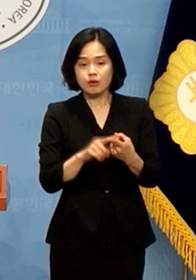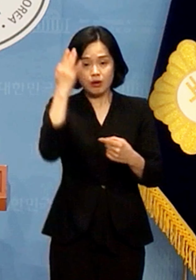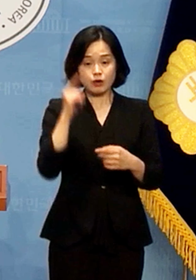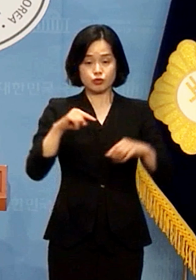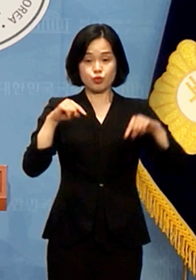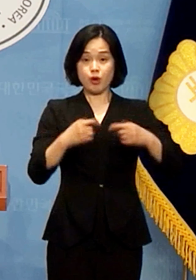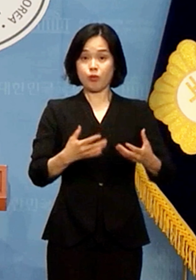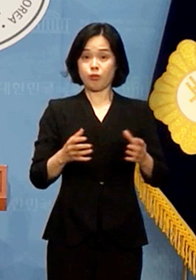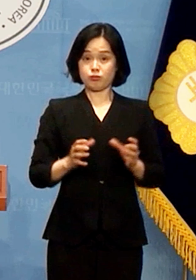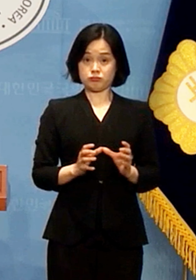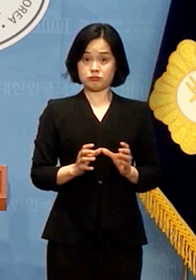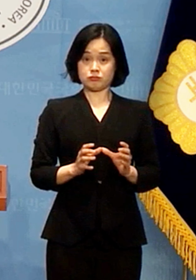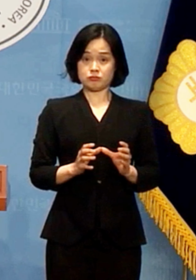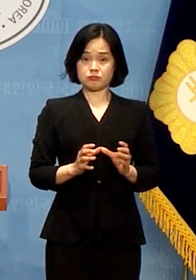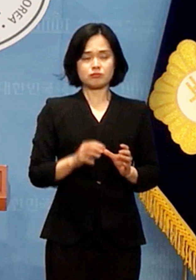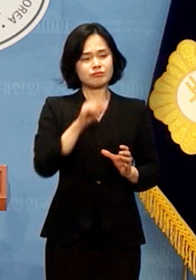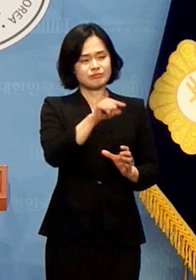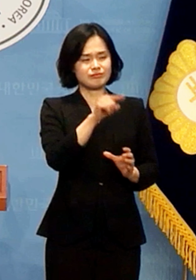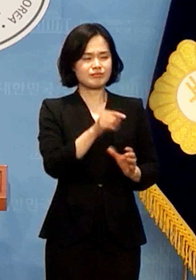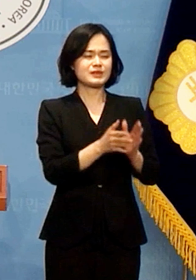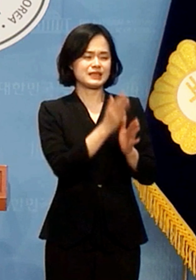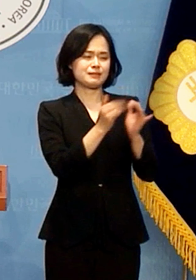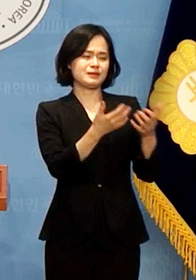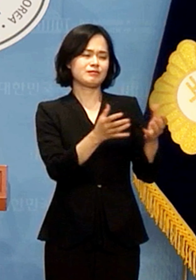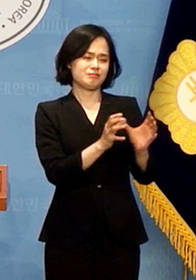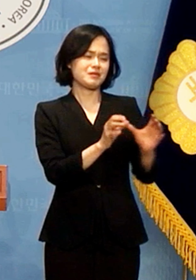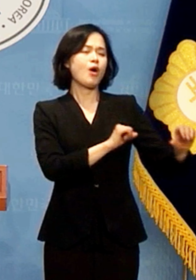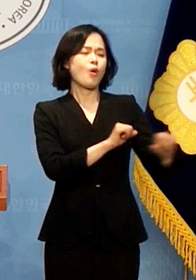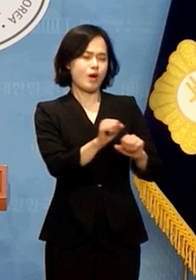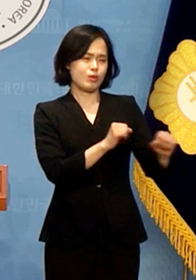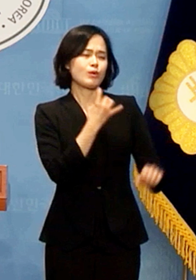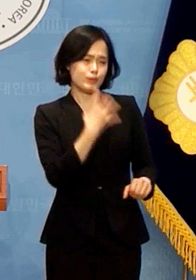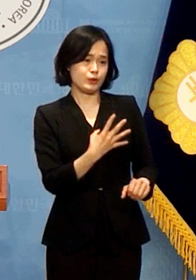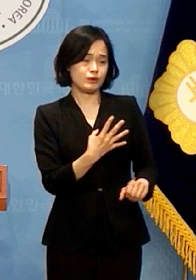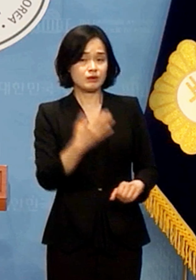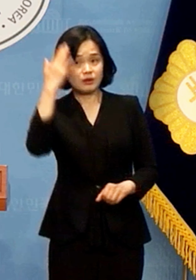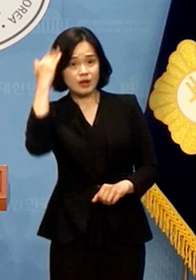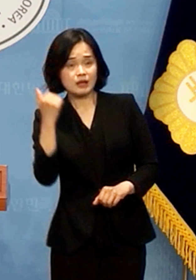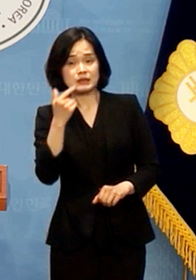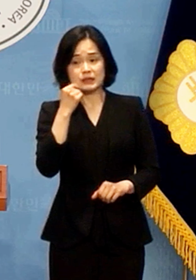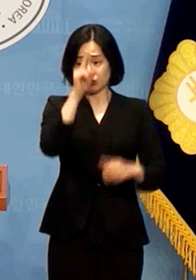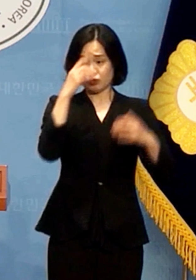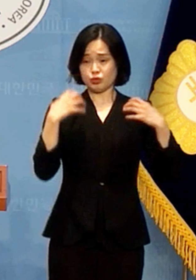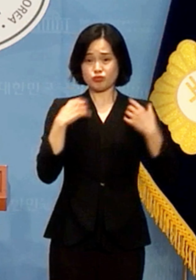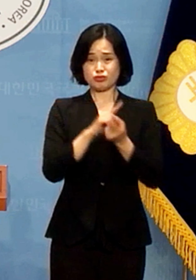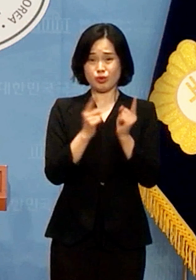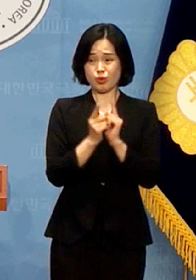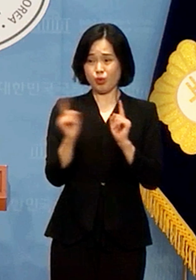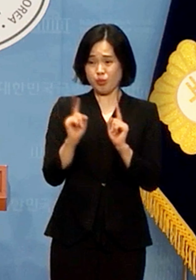외교부는 민간 차원에서 이루어지는 활동에 한일 정부가 관여하는 것은 바람직하지 않다는